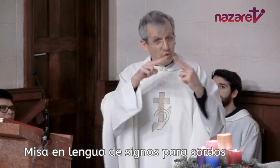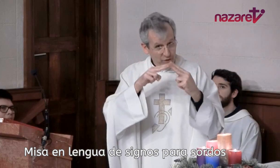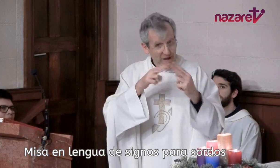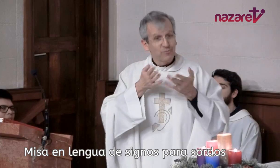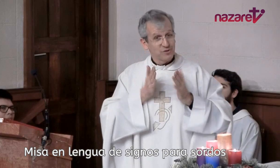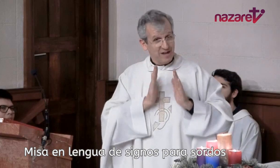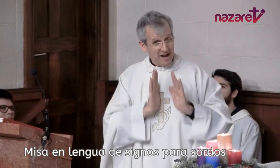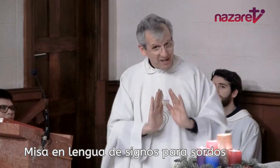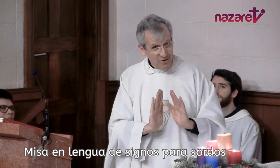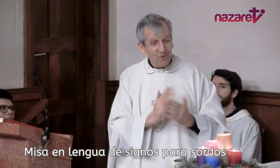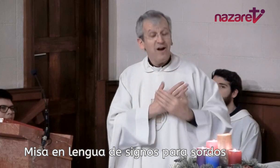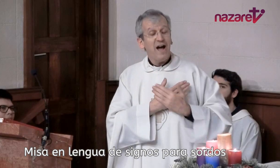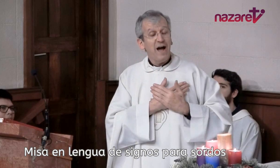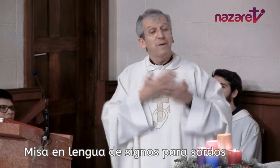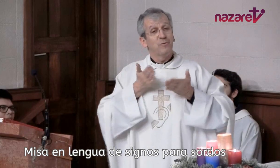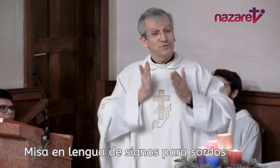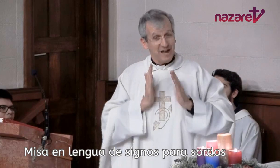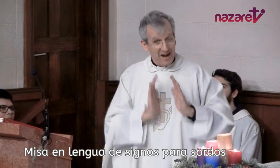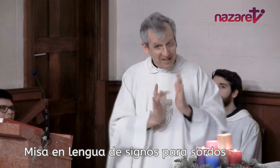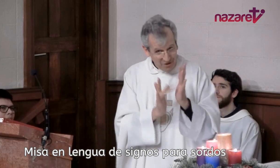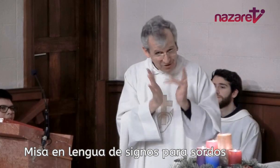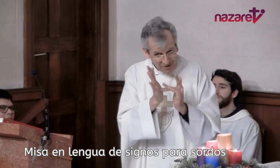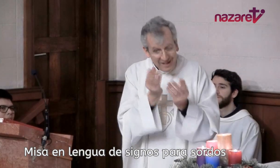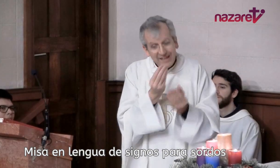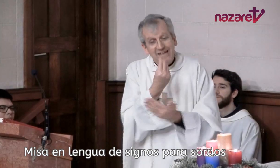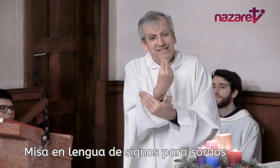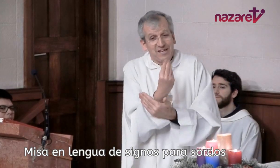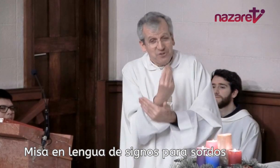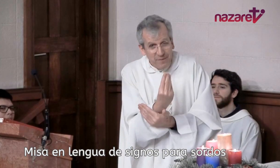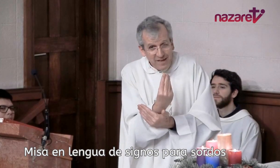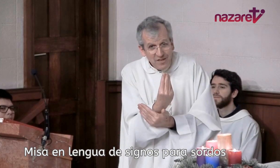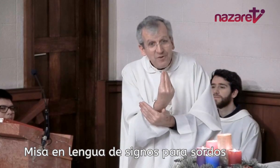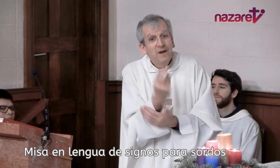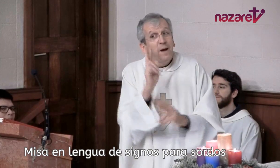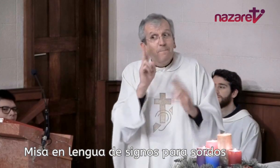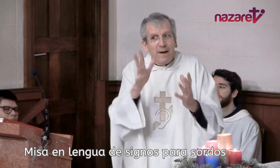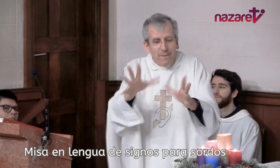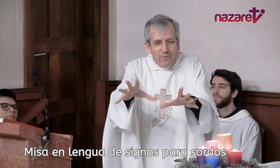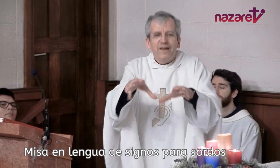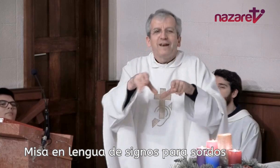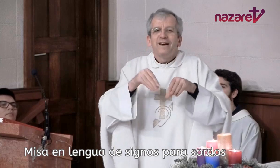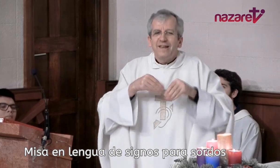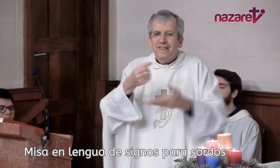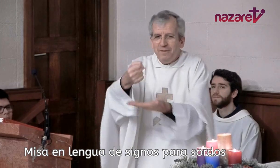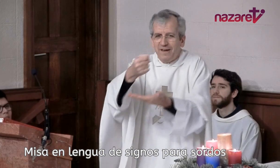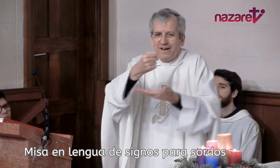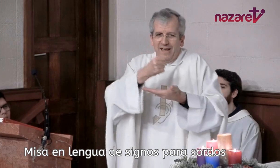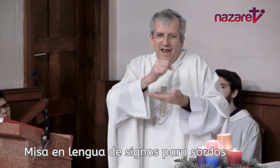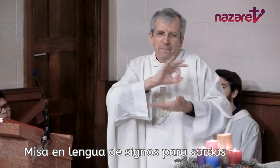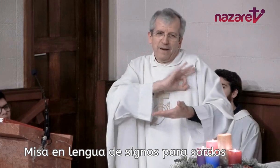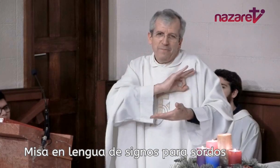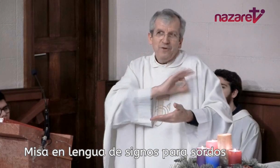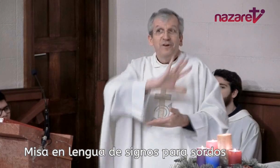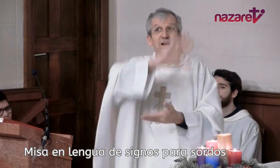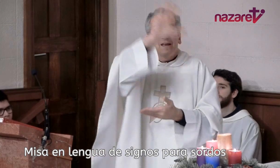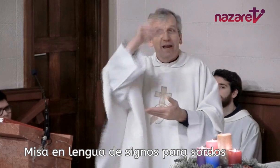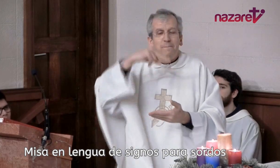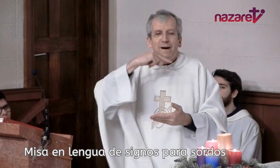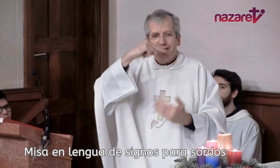Conozcamos al hijo, amemos al hijo, que se ha hecho pequeño, para poder recibir el premio que el padre